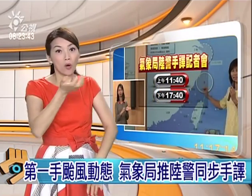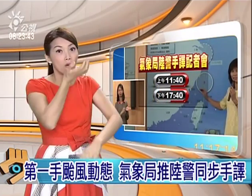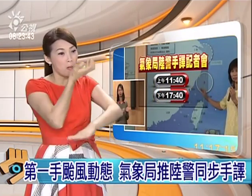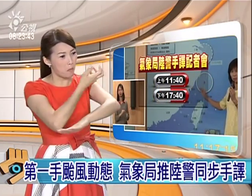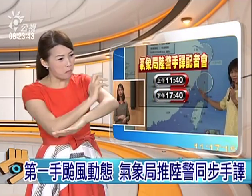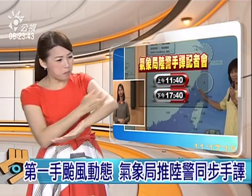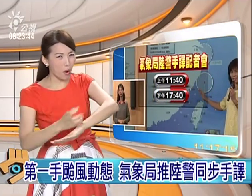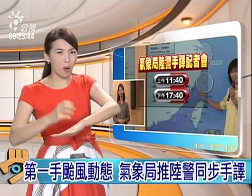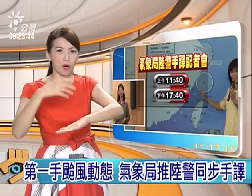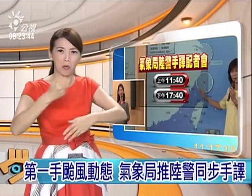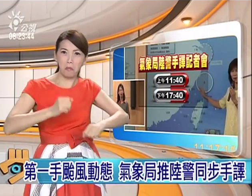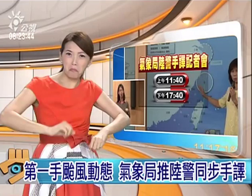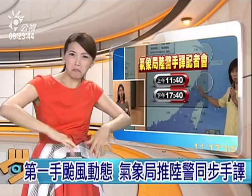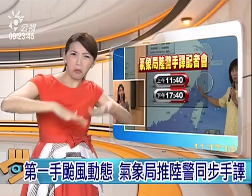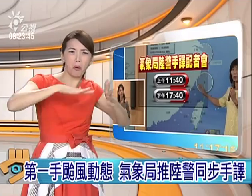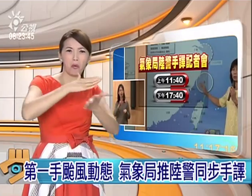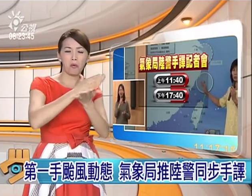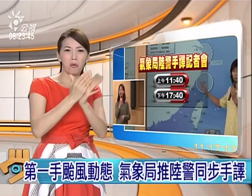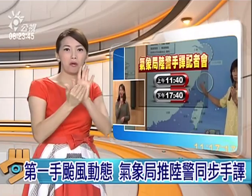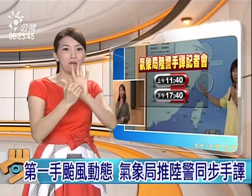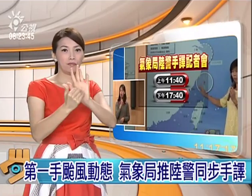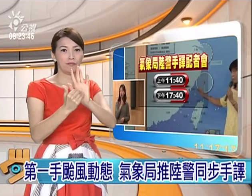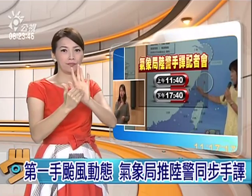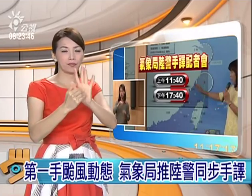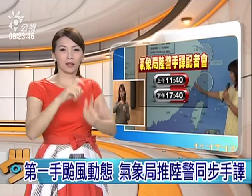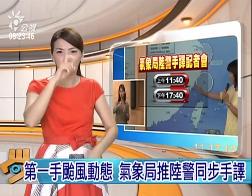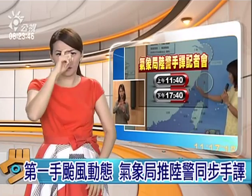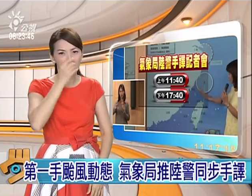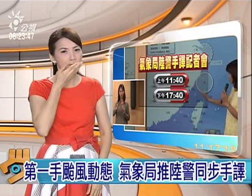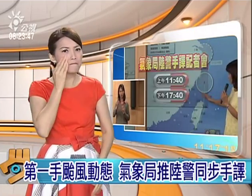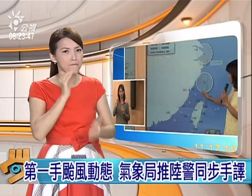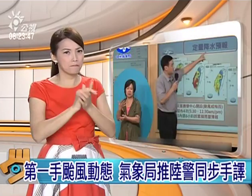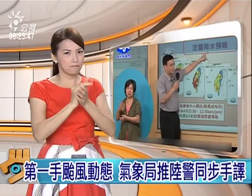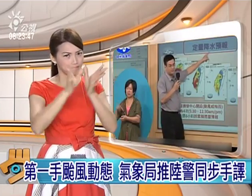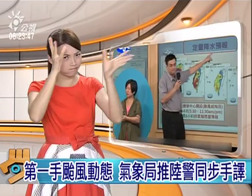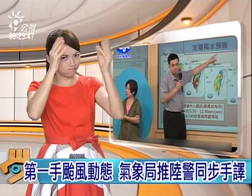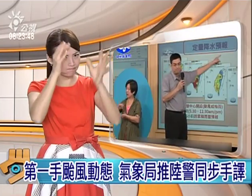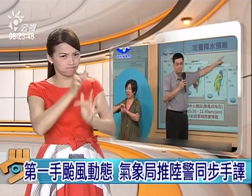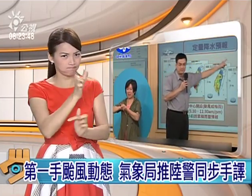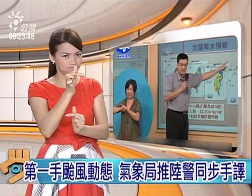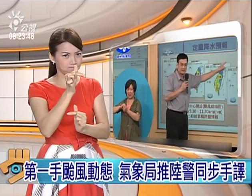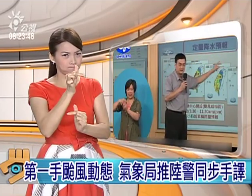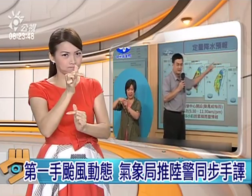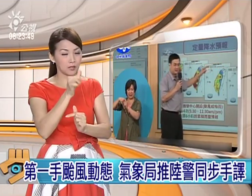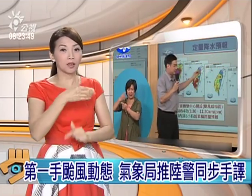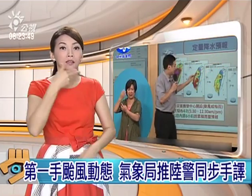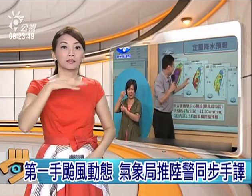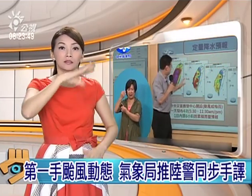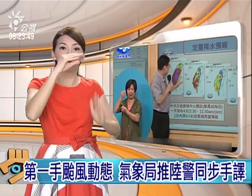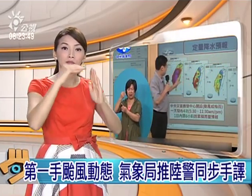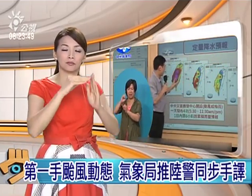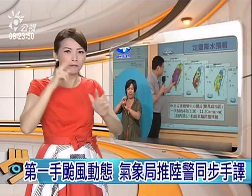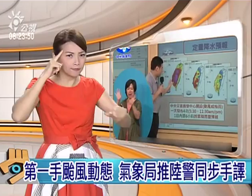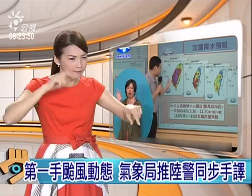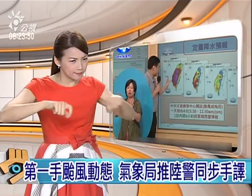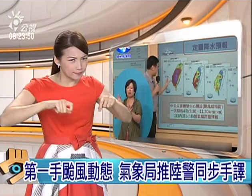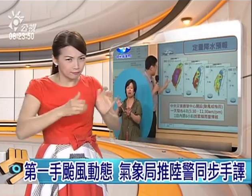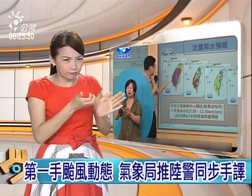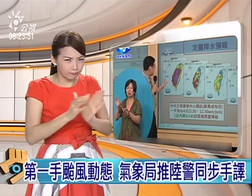确直接的获得第一手的台风动态还有气象防灾消息，气象